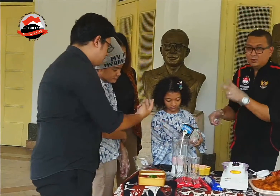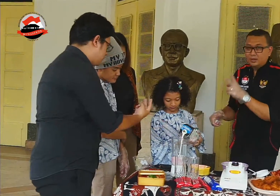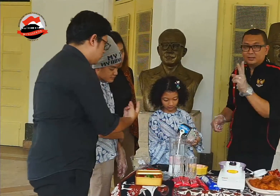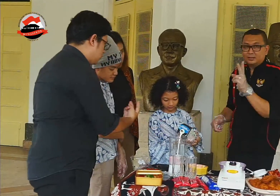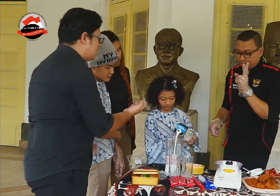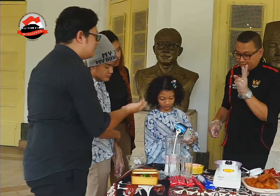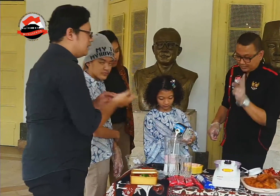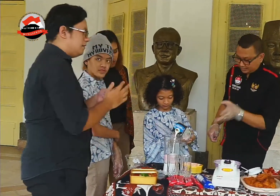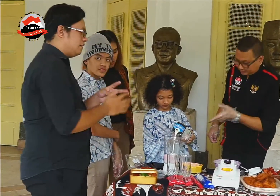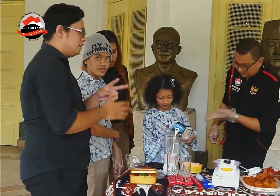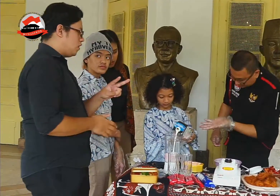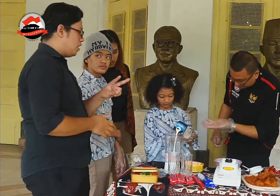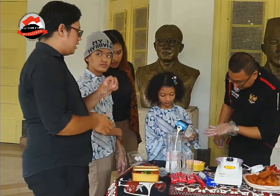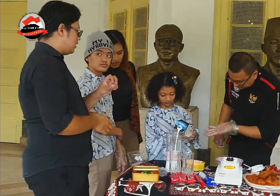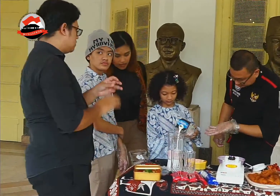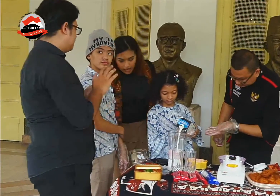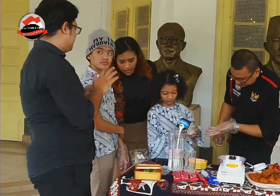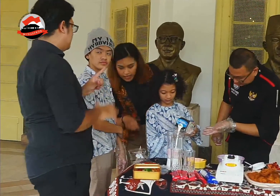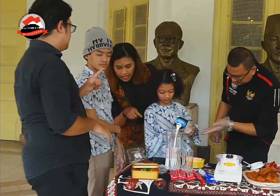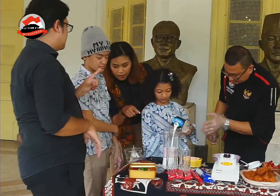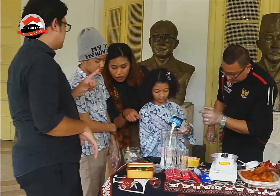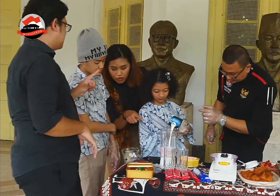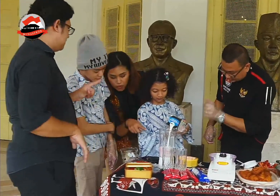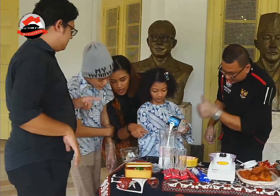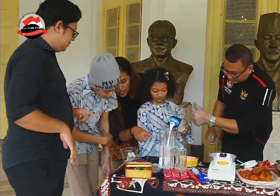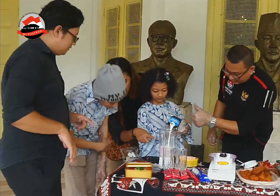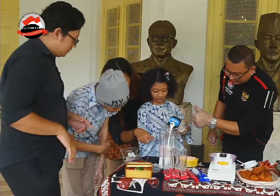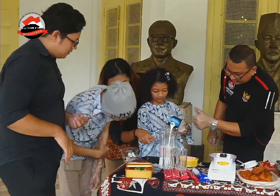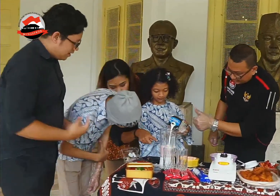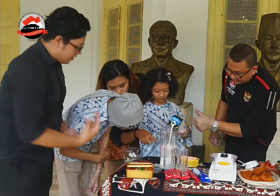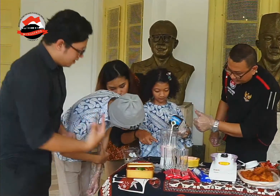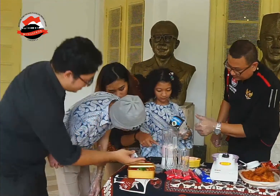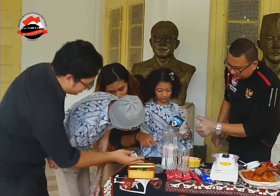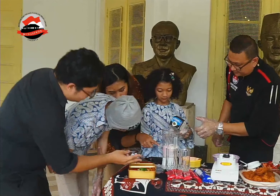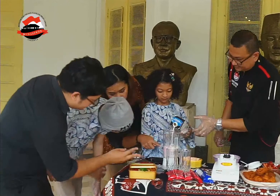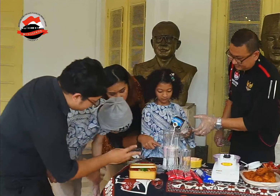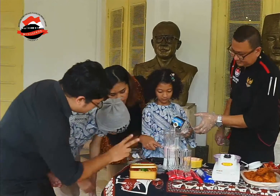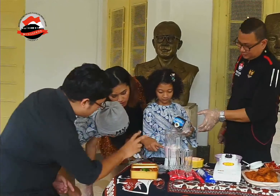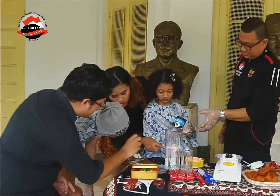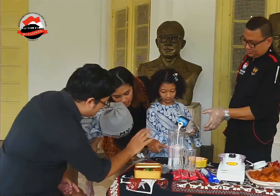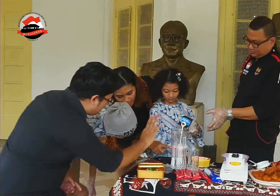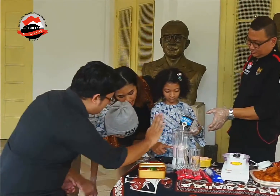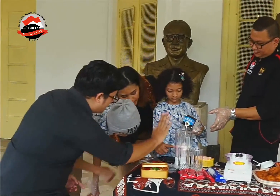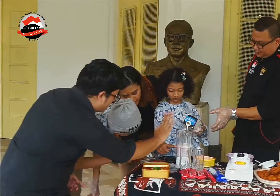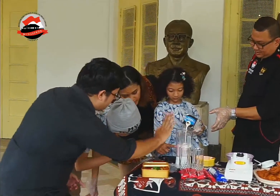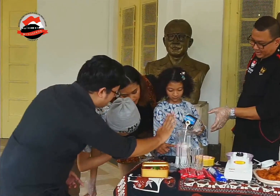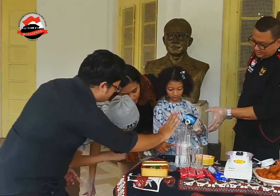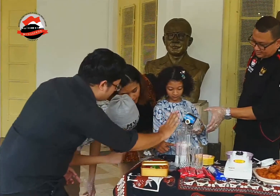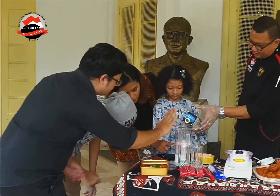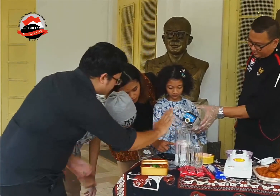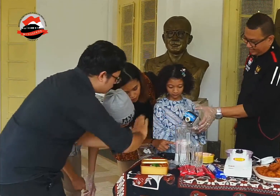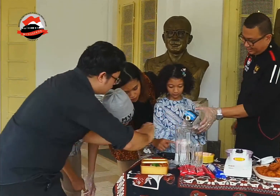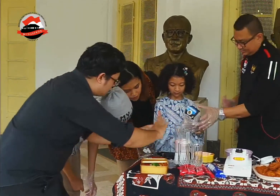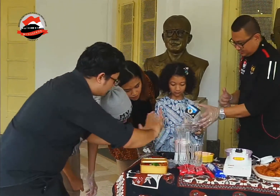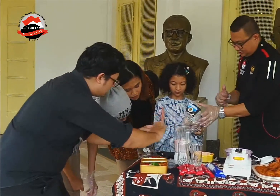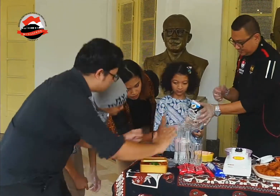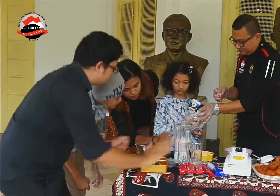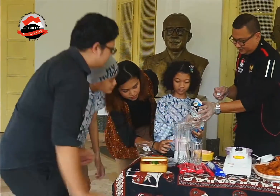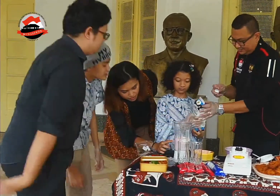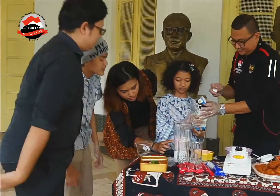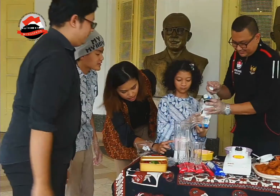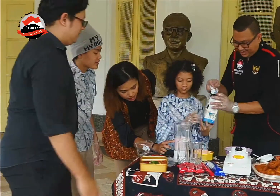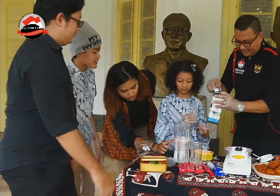jadi 200 ml. Terus kita lihat nih, Paul coba lihat okay. 200 Op. Mana tuh? Oh, cukup. Sini ya. Iya. Oke. Okay.